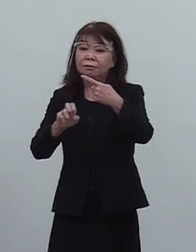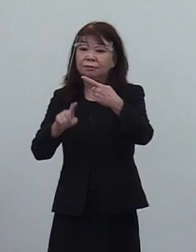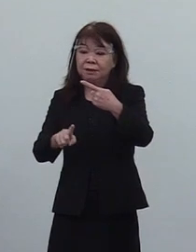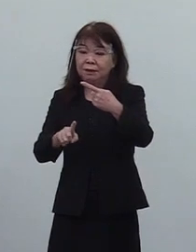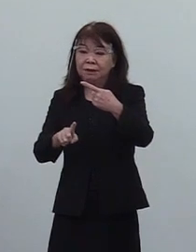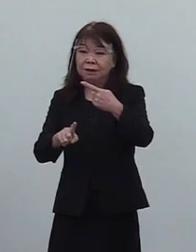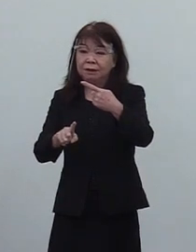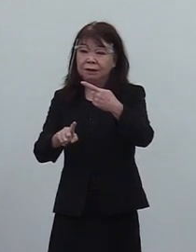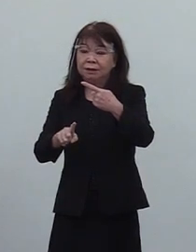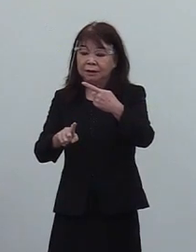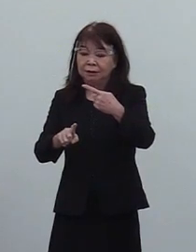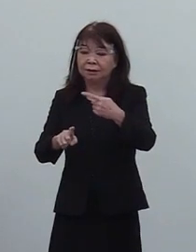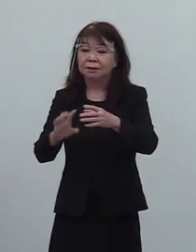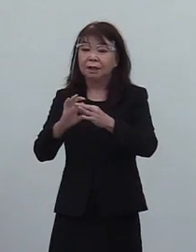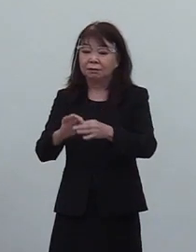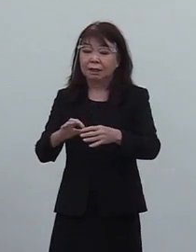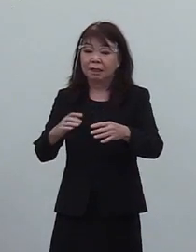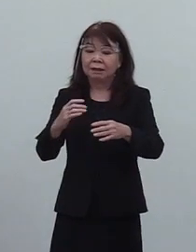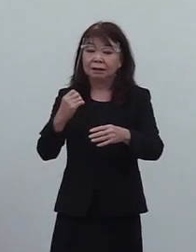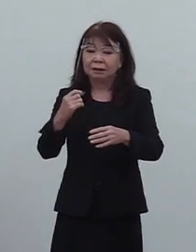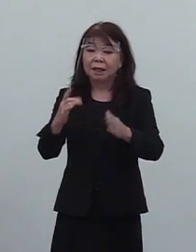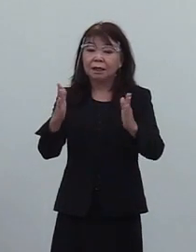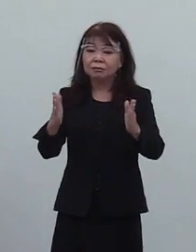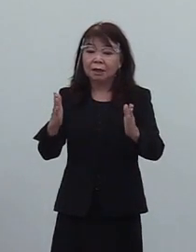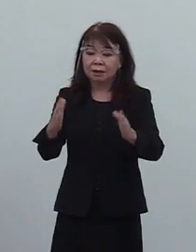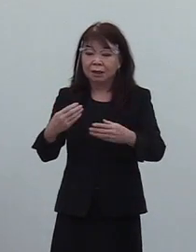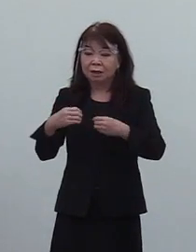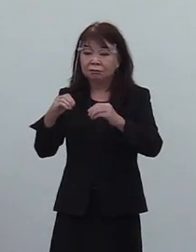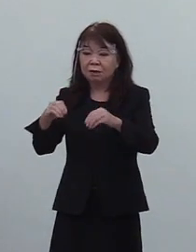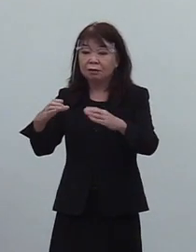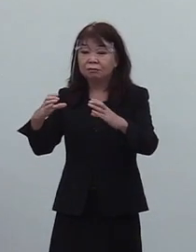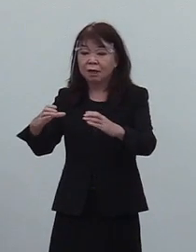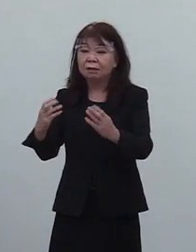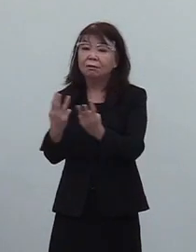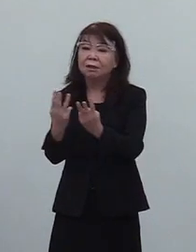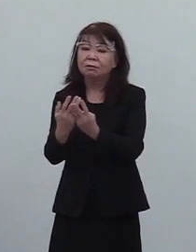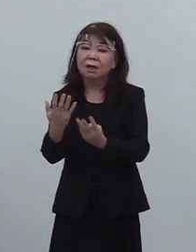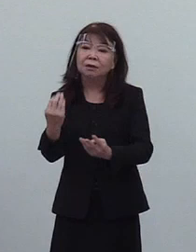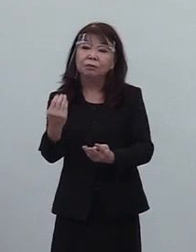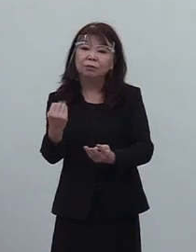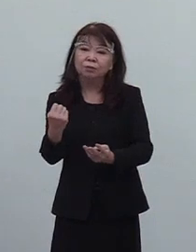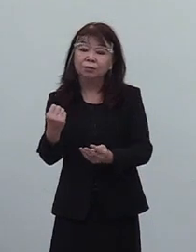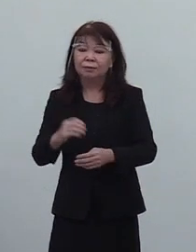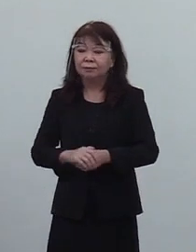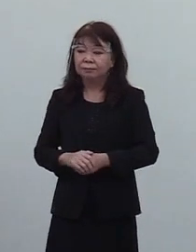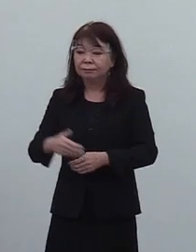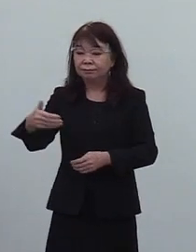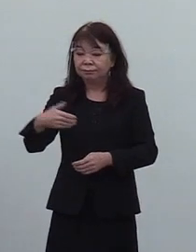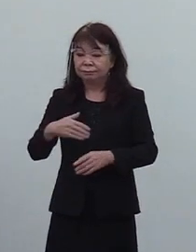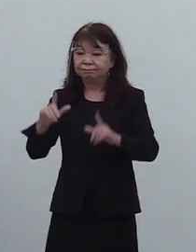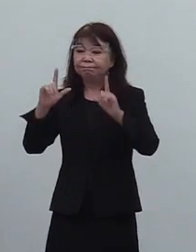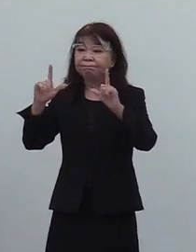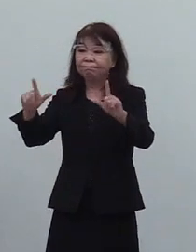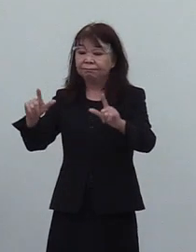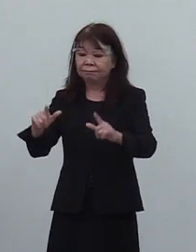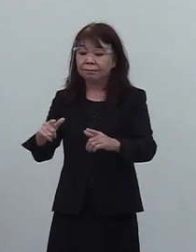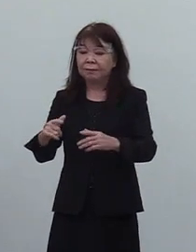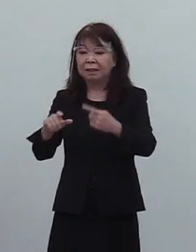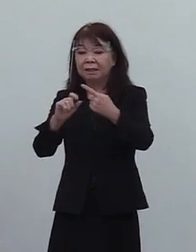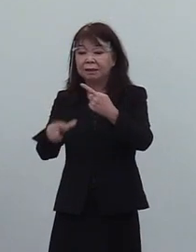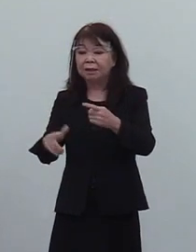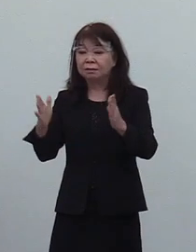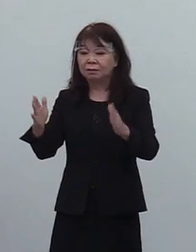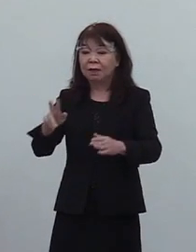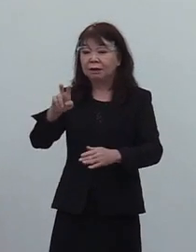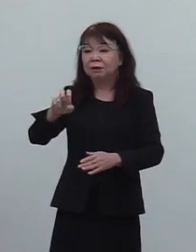と思うんですけど、1月だけで結局何件のクラスター報告されたか。 1月で25例目になりますか